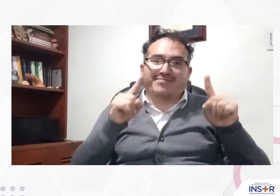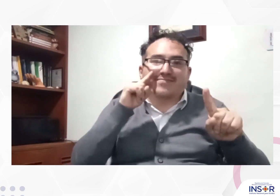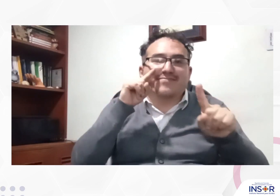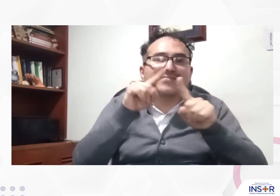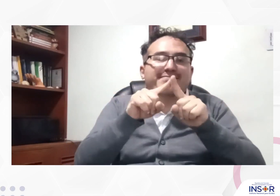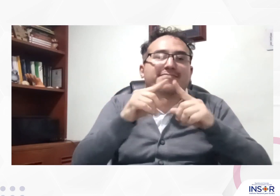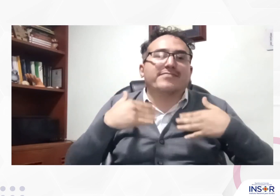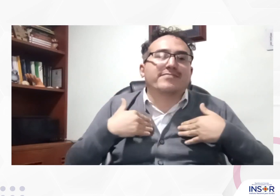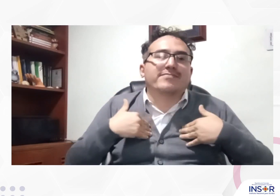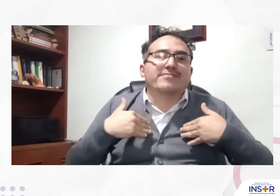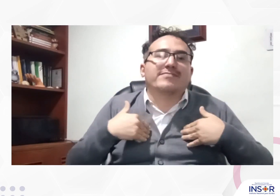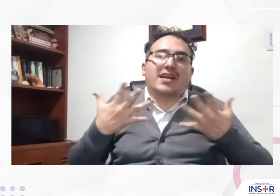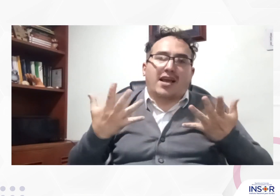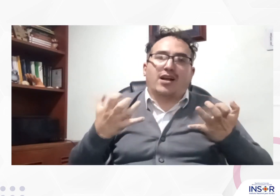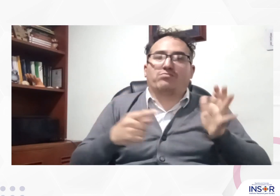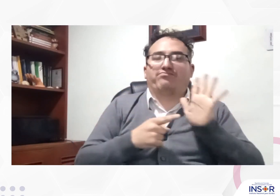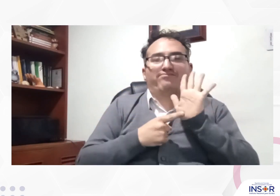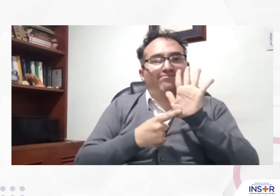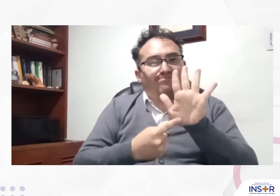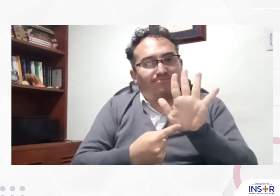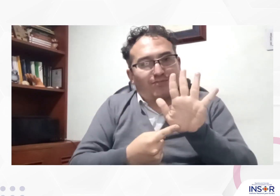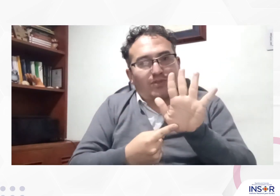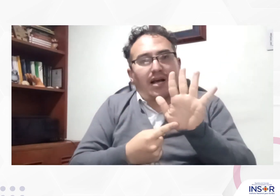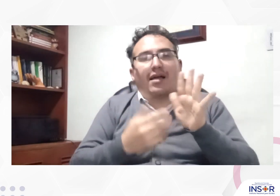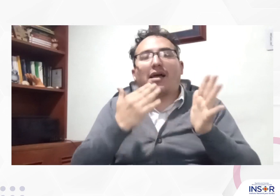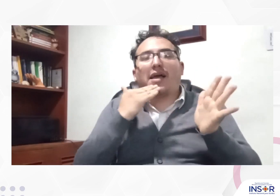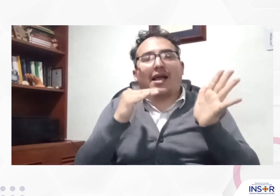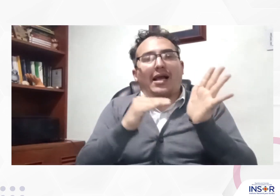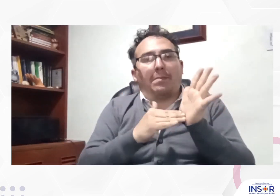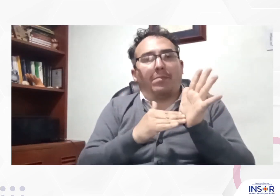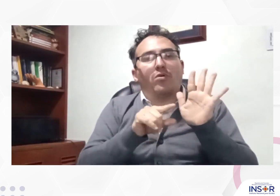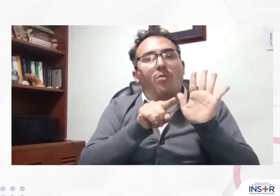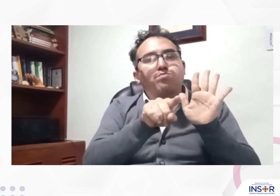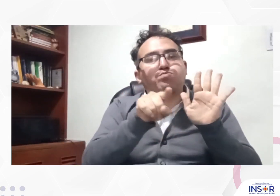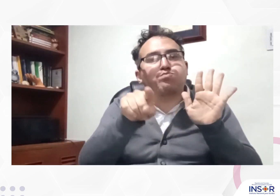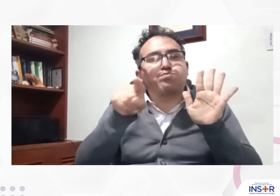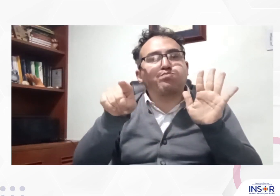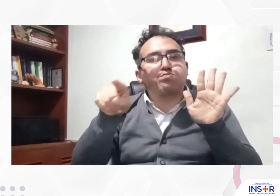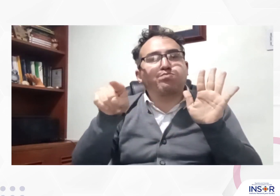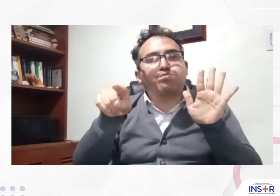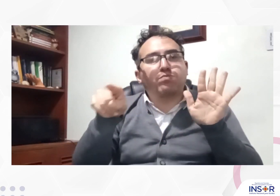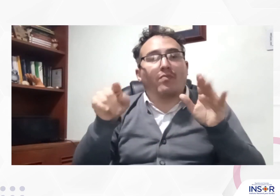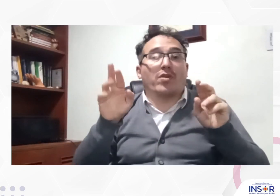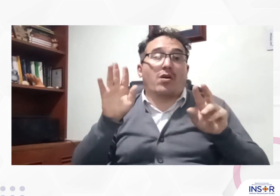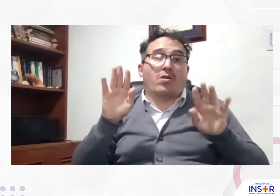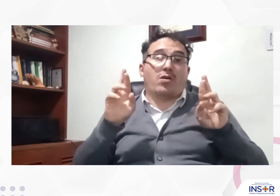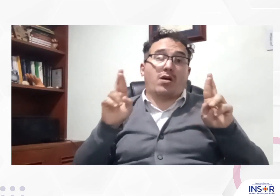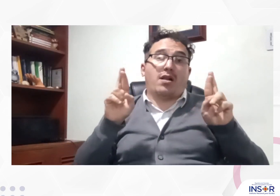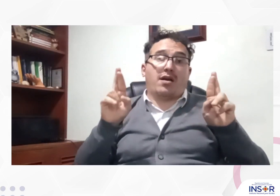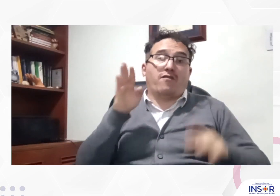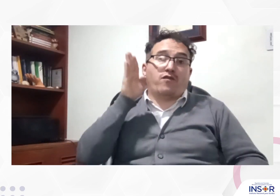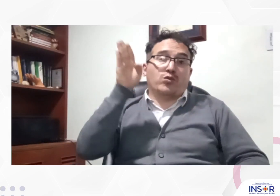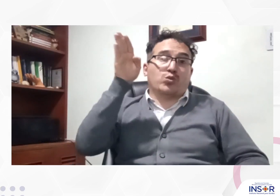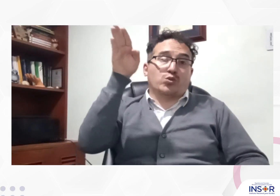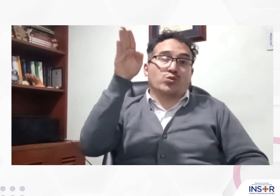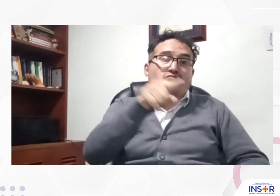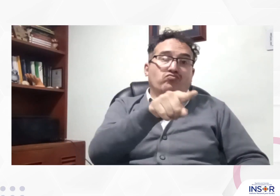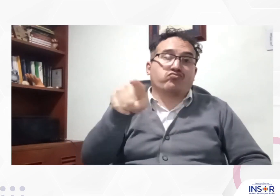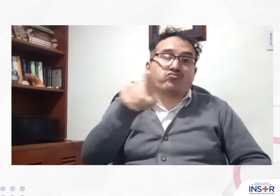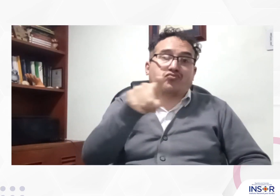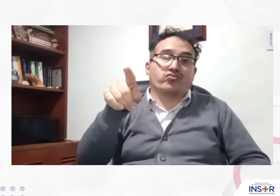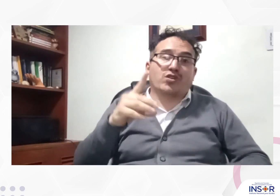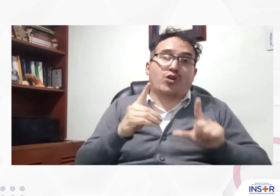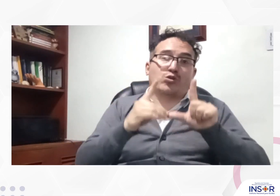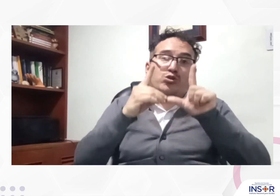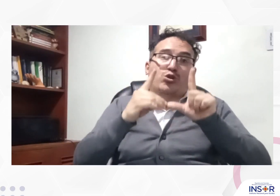no sentirme ser presumido, orgulloso, ¿no? Sino mi objetivo es mostrar de manera clara que sí se puede